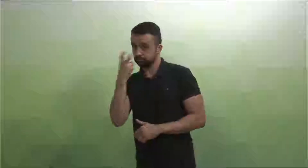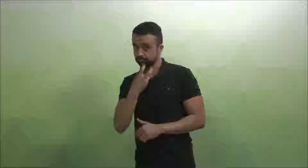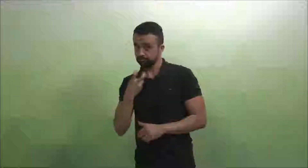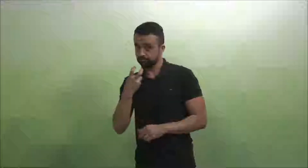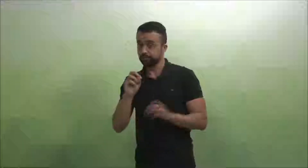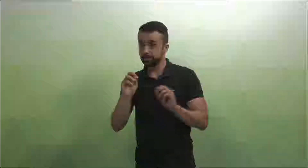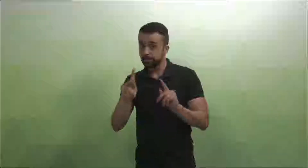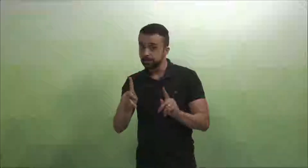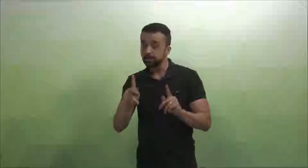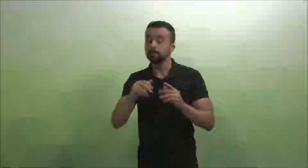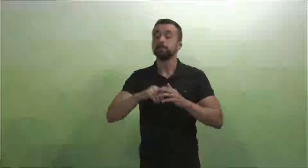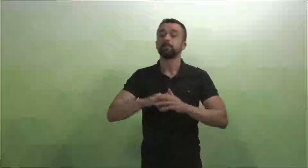orais.